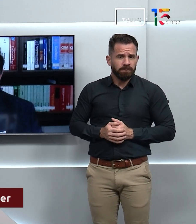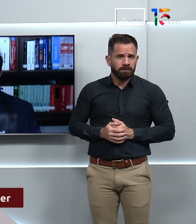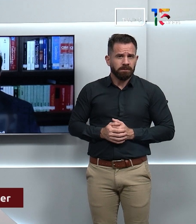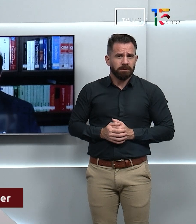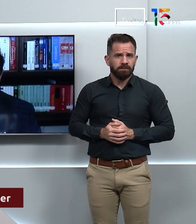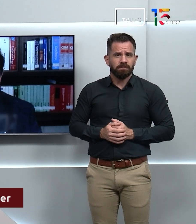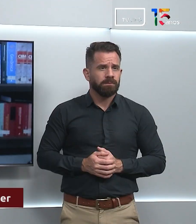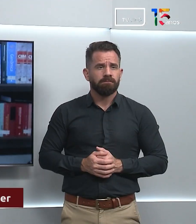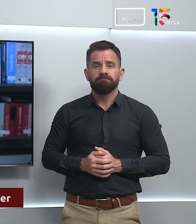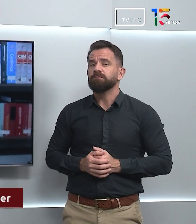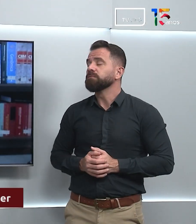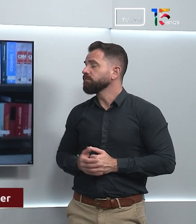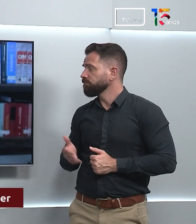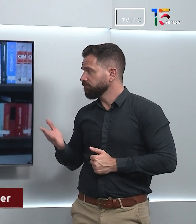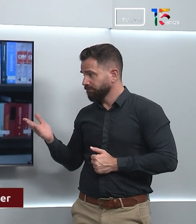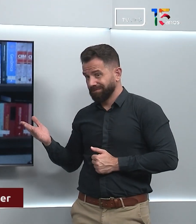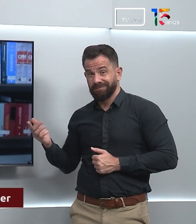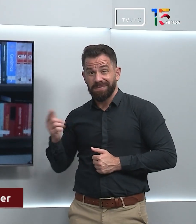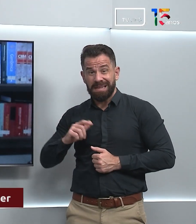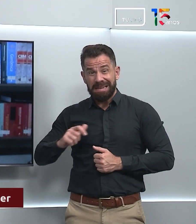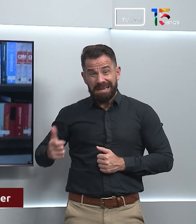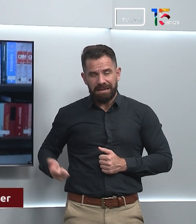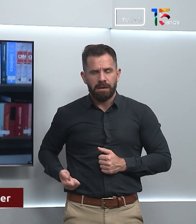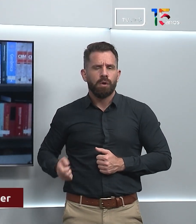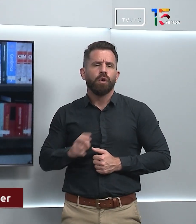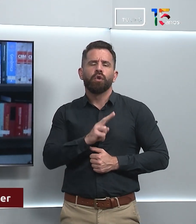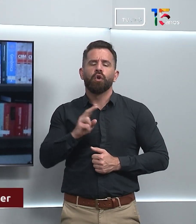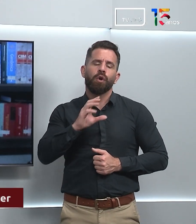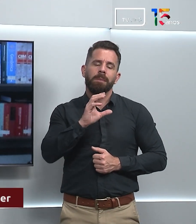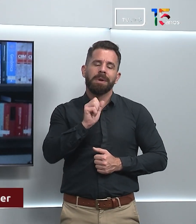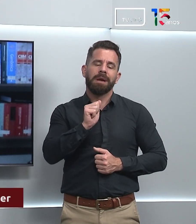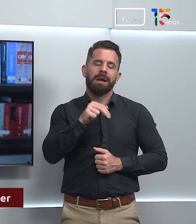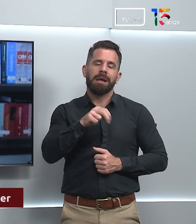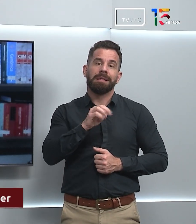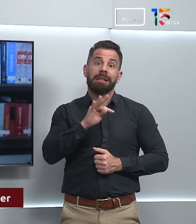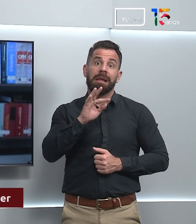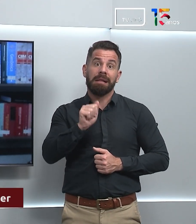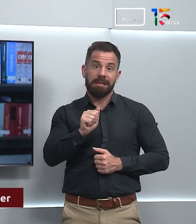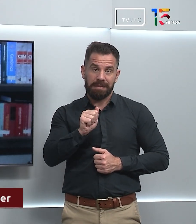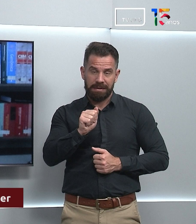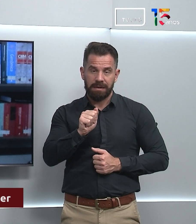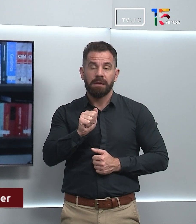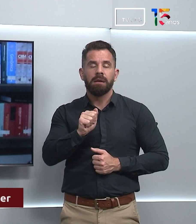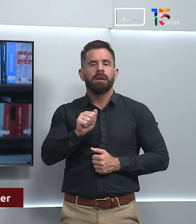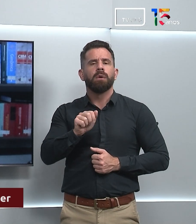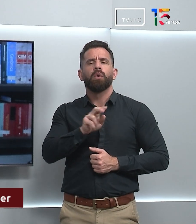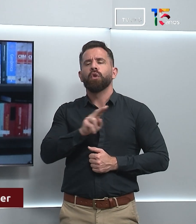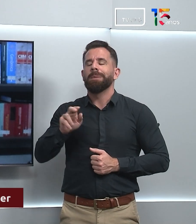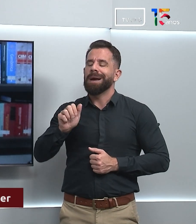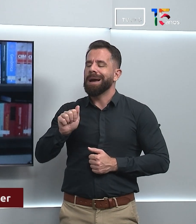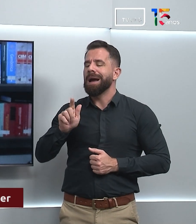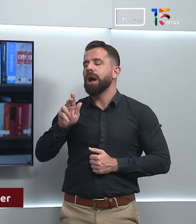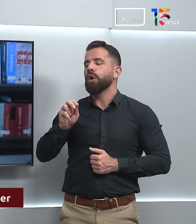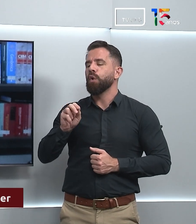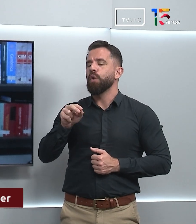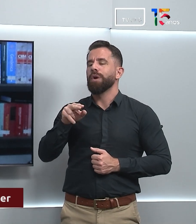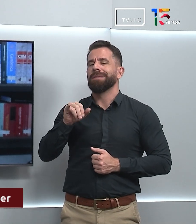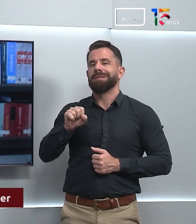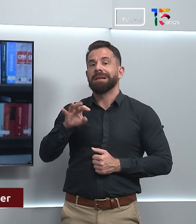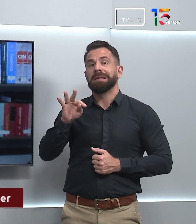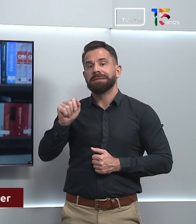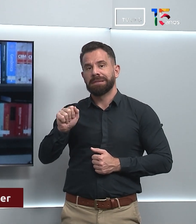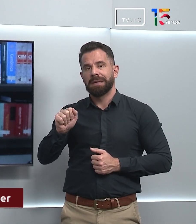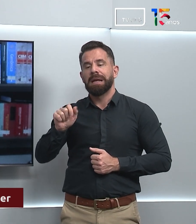Então, essas canetas emagrecedoras, né, que nós chamamos aí de agonistas de GLP-1, Elas